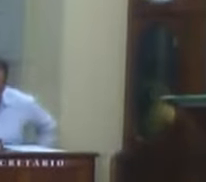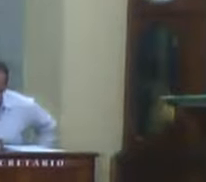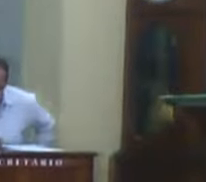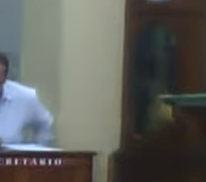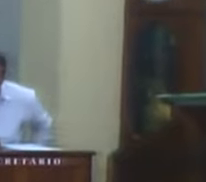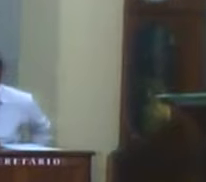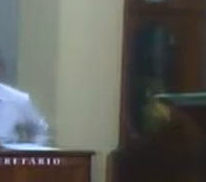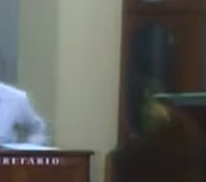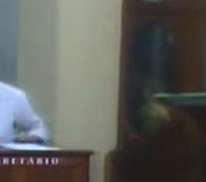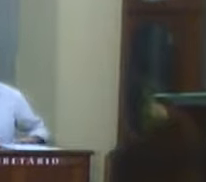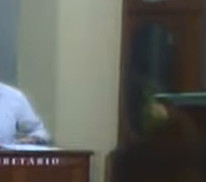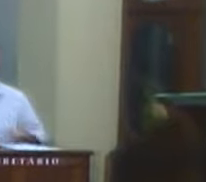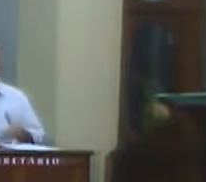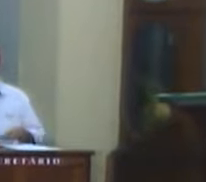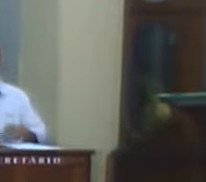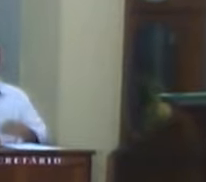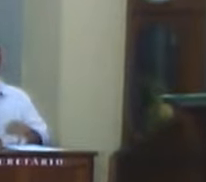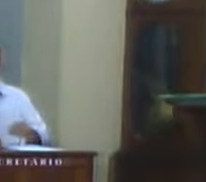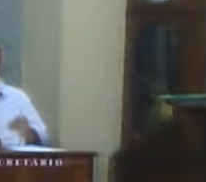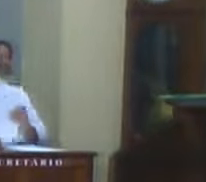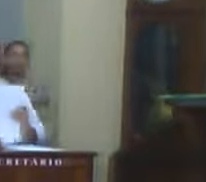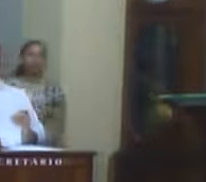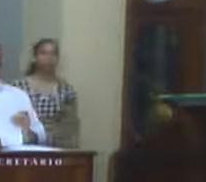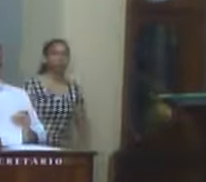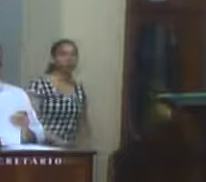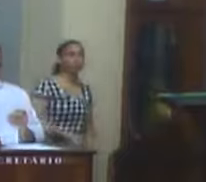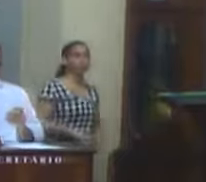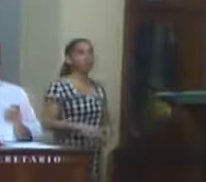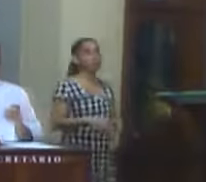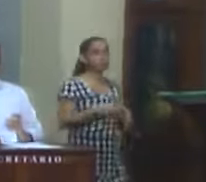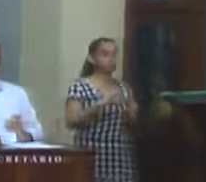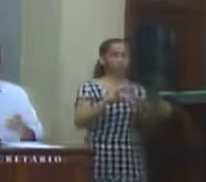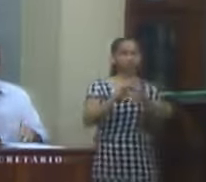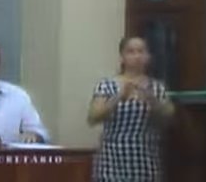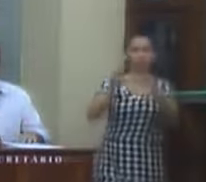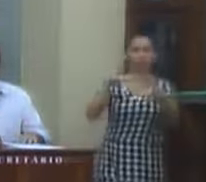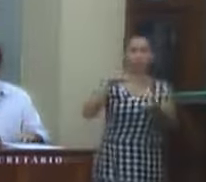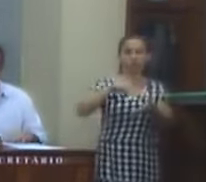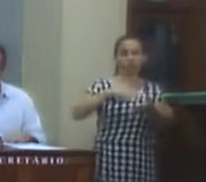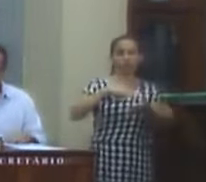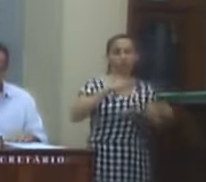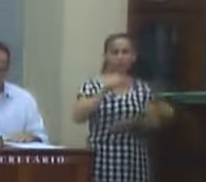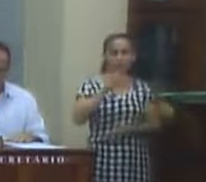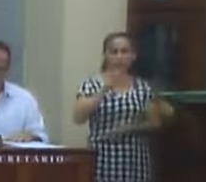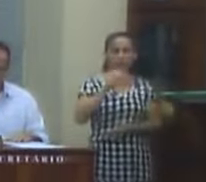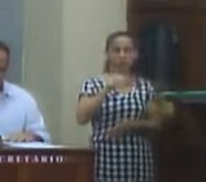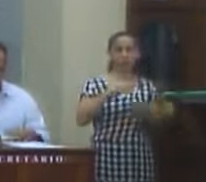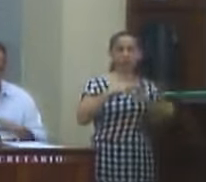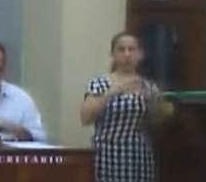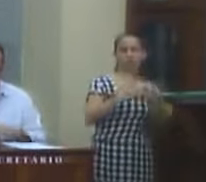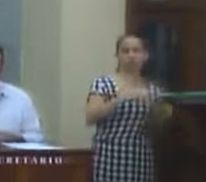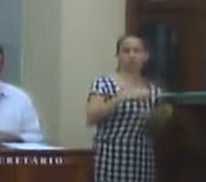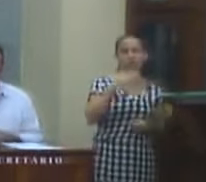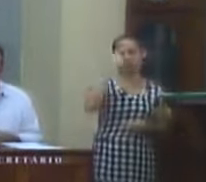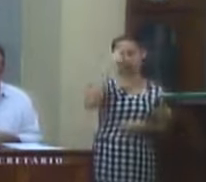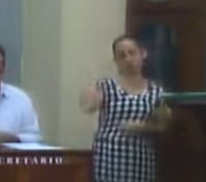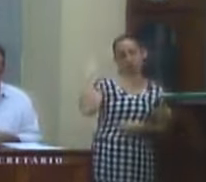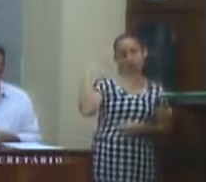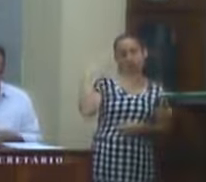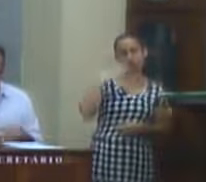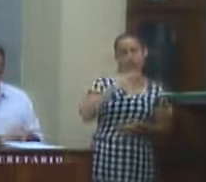Dispensa da leitura da ata da sessão ordinária do dia 27 de novembro de 2018 e aprovação da mesa. Leitura